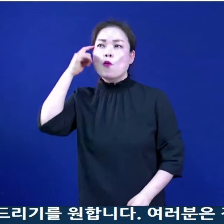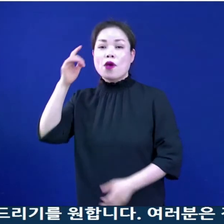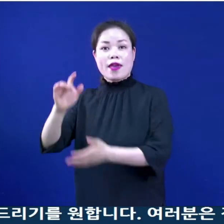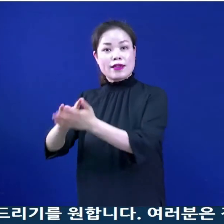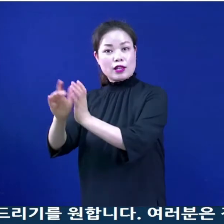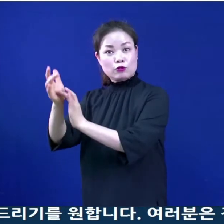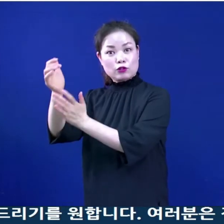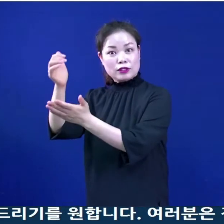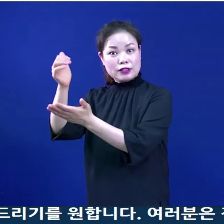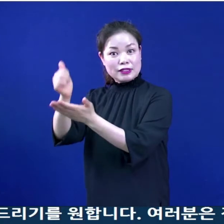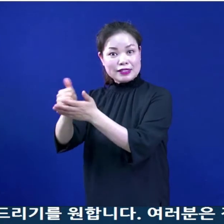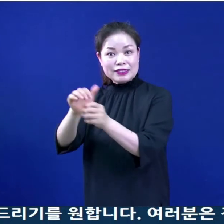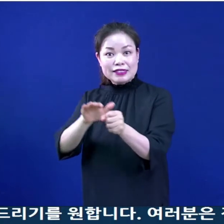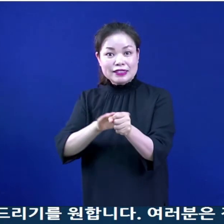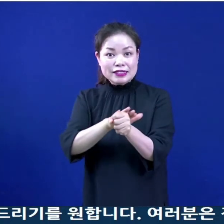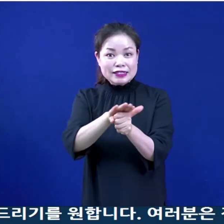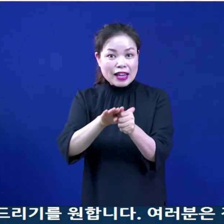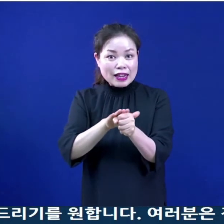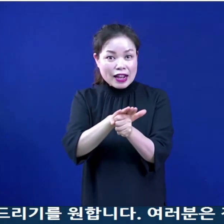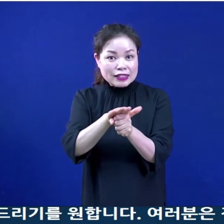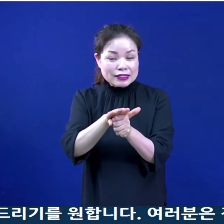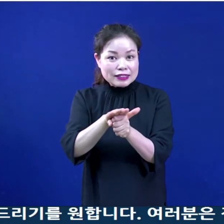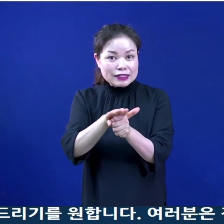예수님께서 이 사랑을